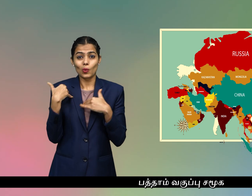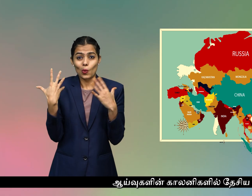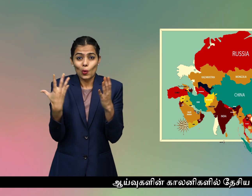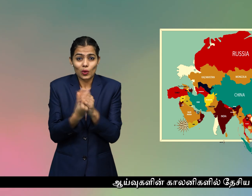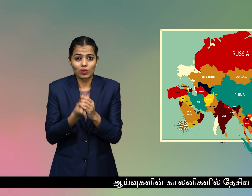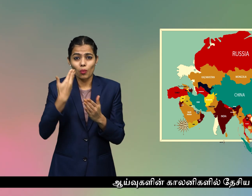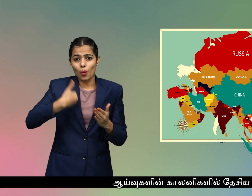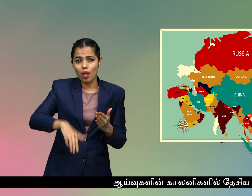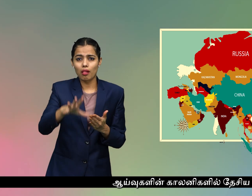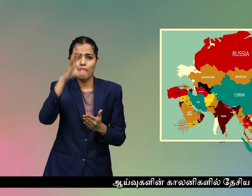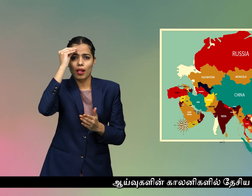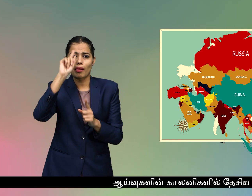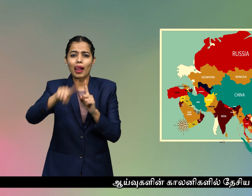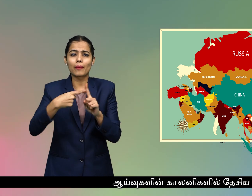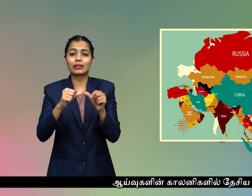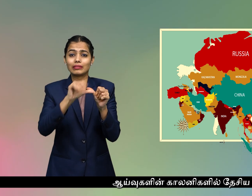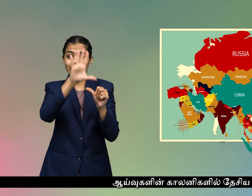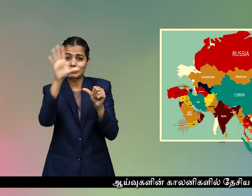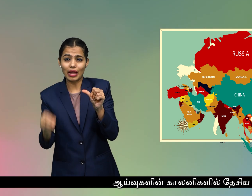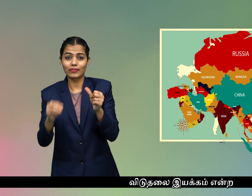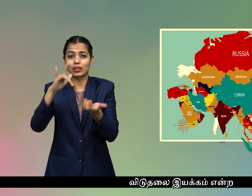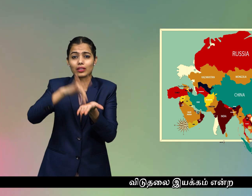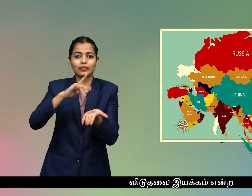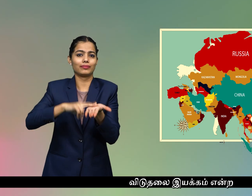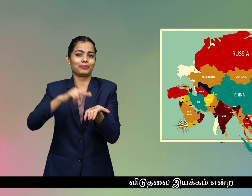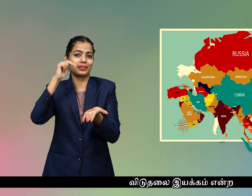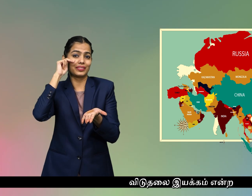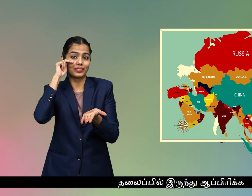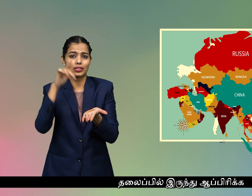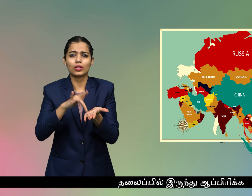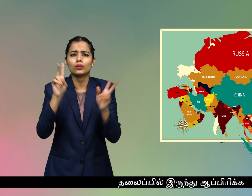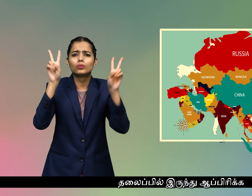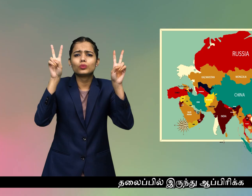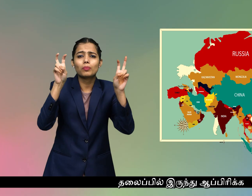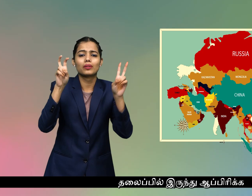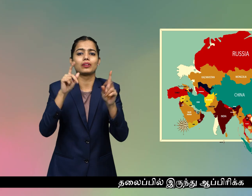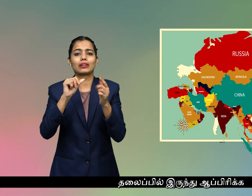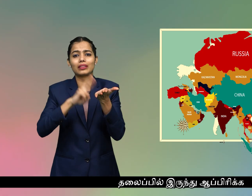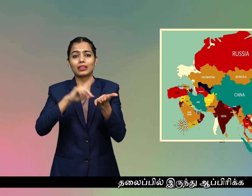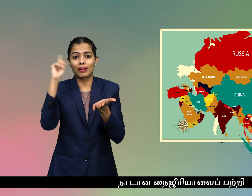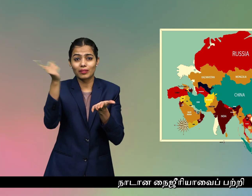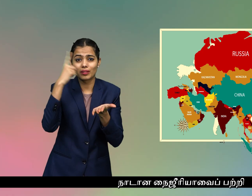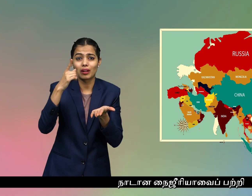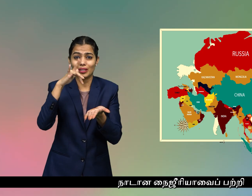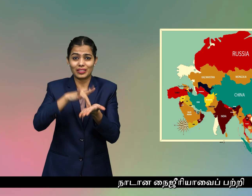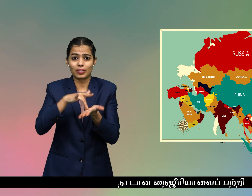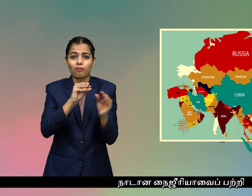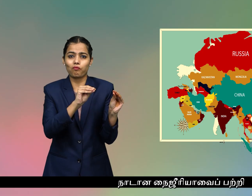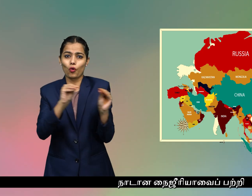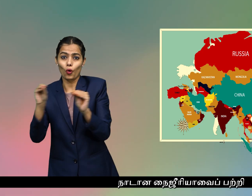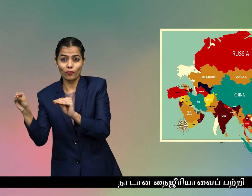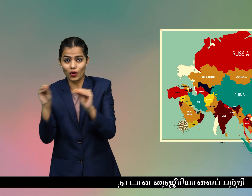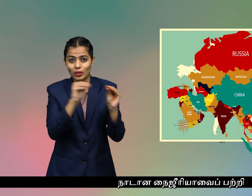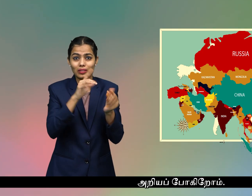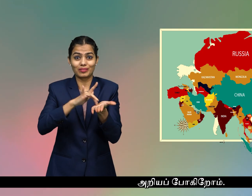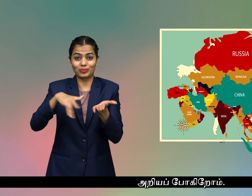சமூக அறிவியலில் காலனிகளில் தேசிய விடுதலை இயக்கம் என்ற தலைப்பில் இருந்து ஆப்பிரிக்கா நாடான